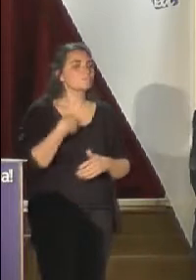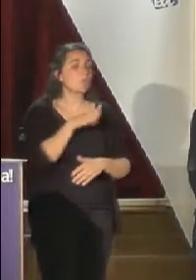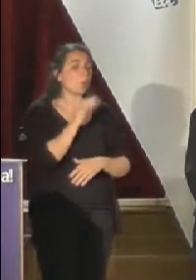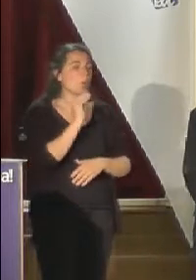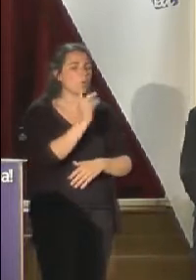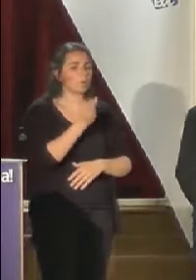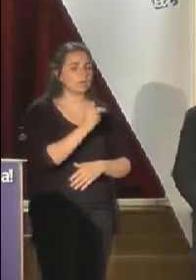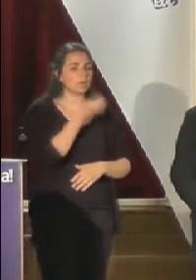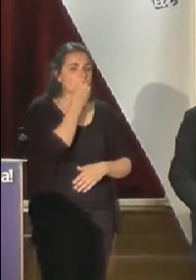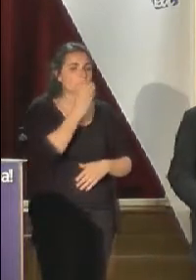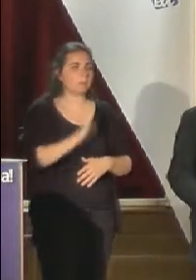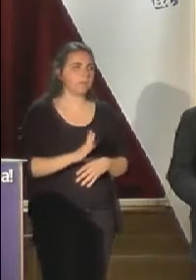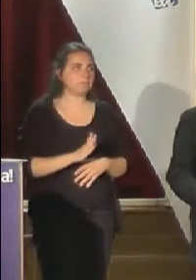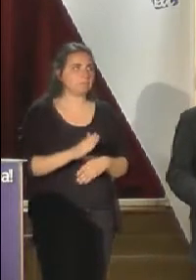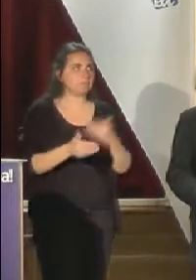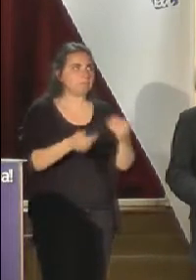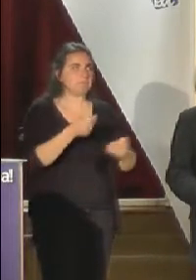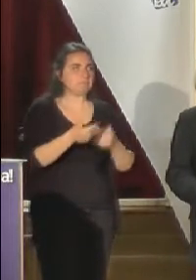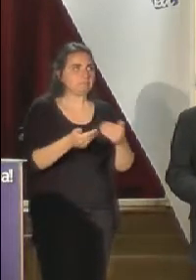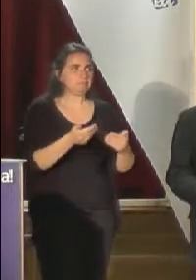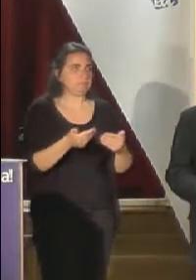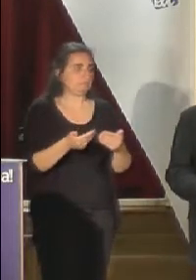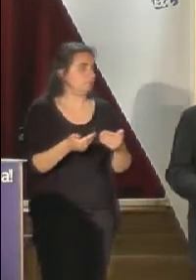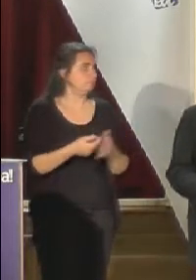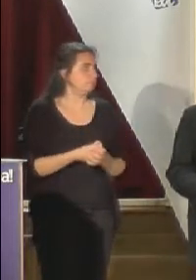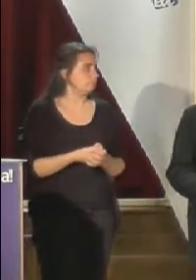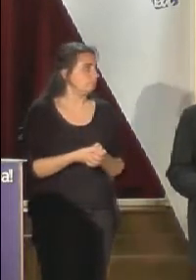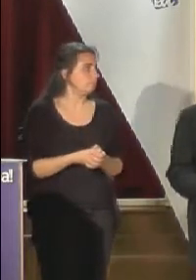para que non houvese un cambio propiamente.